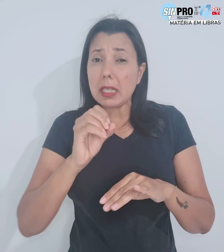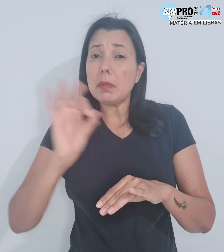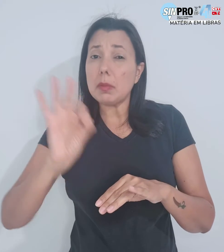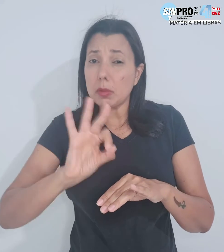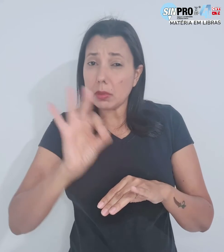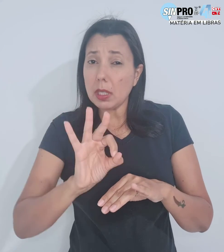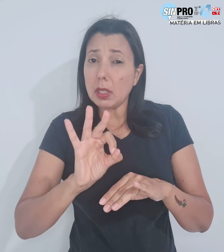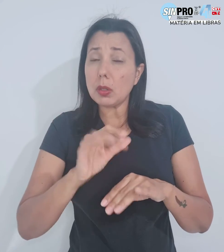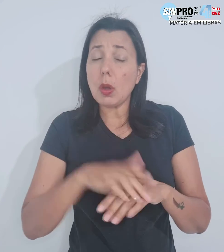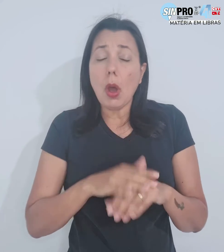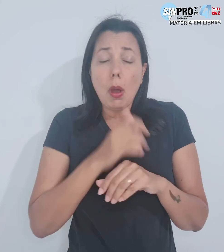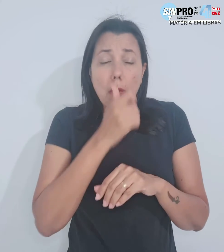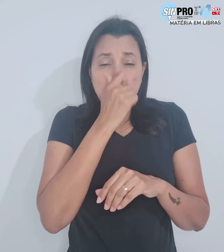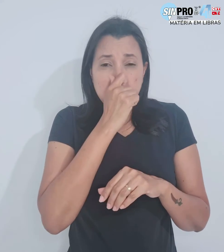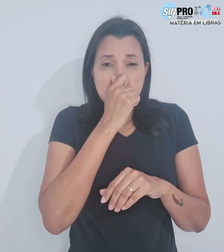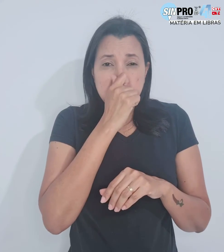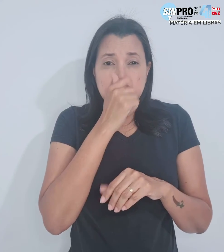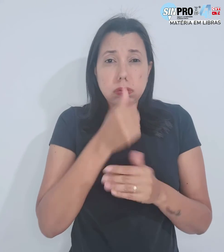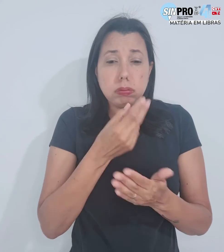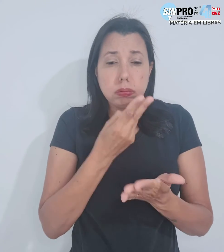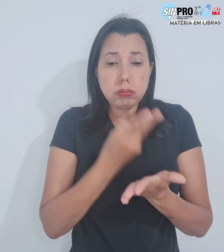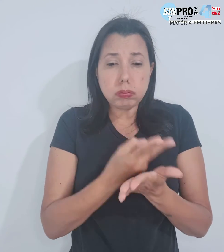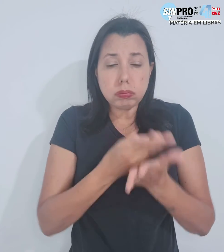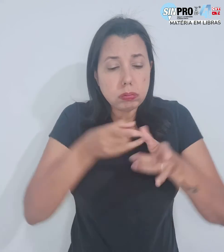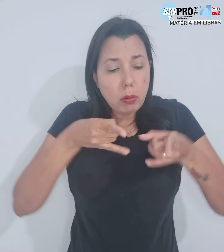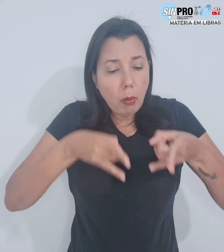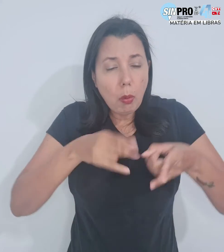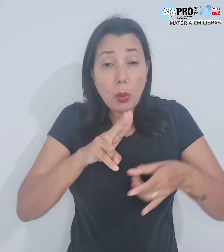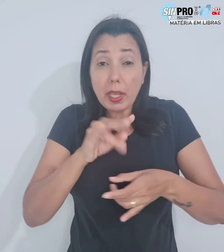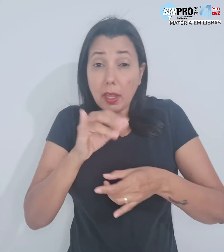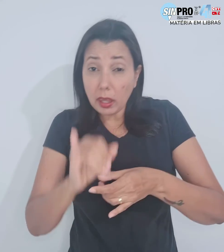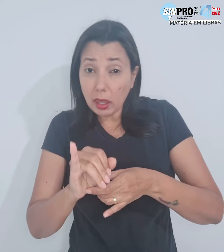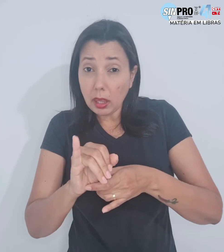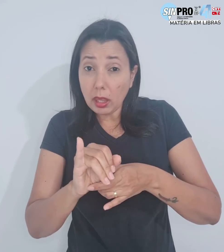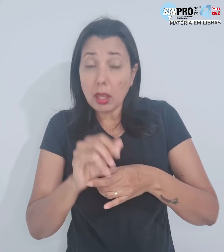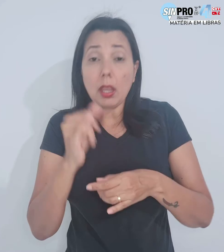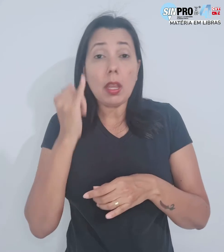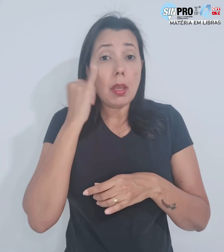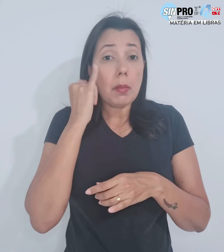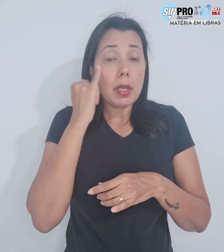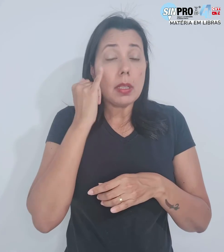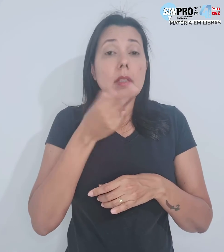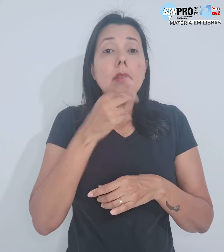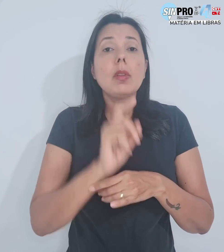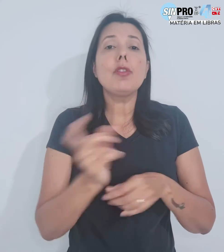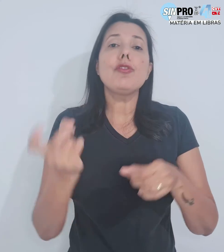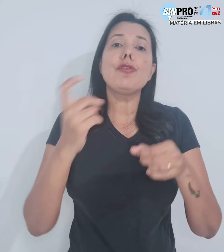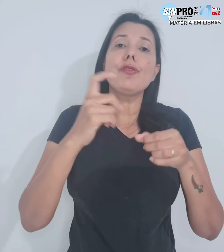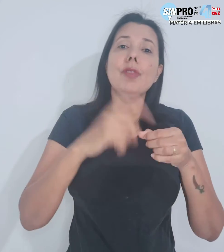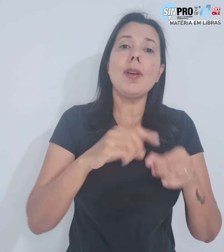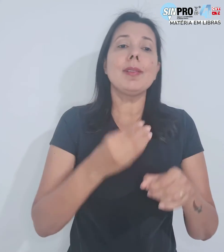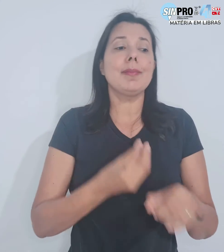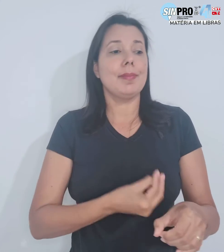% de lotação dos leitos de UTI, Ibanez Rocha decretou o retorno